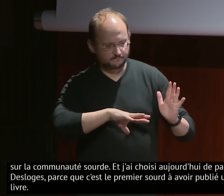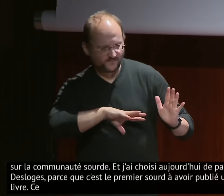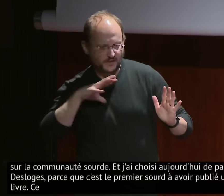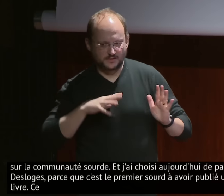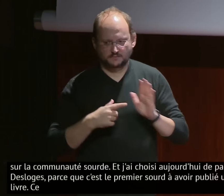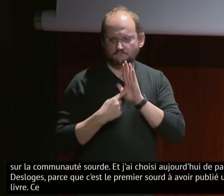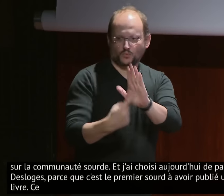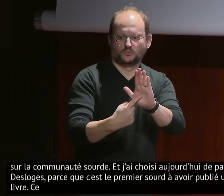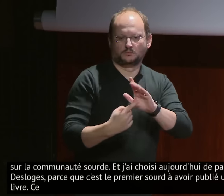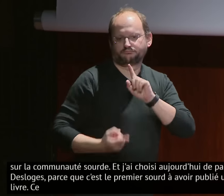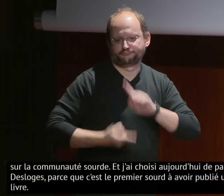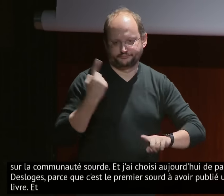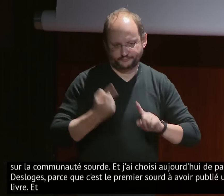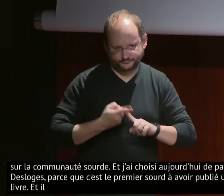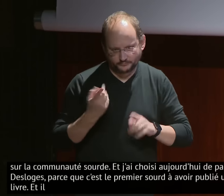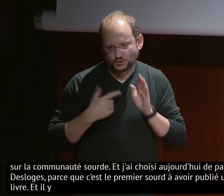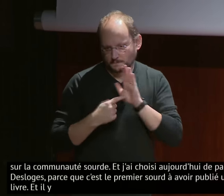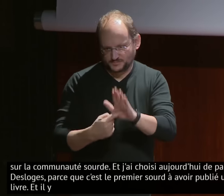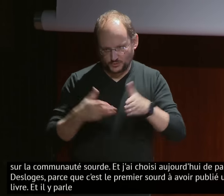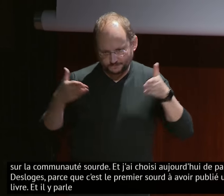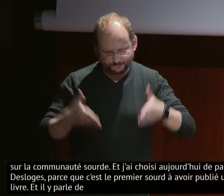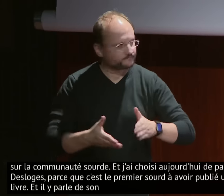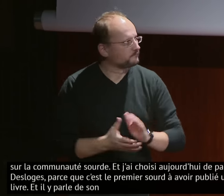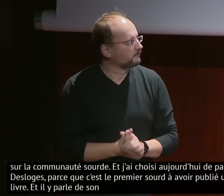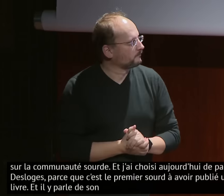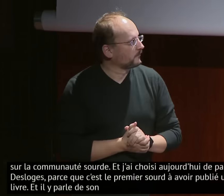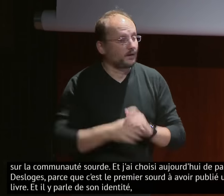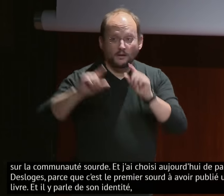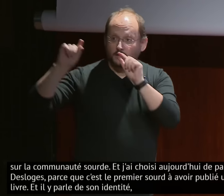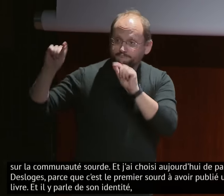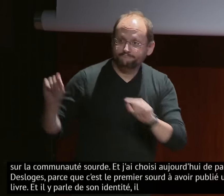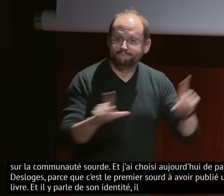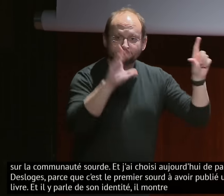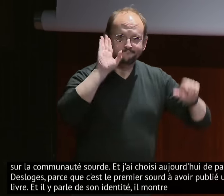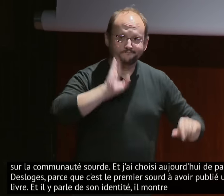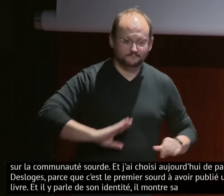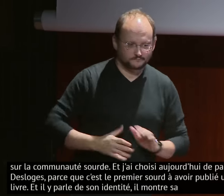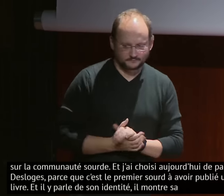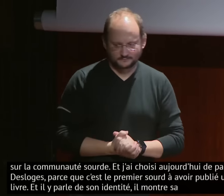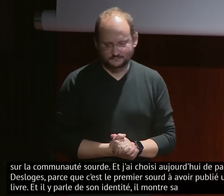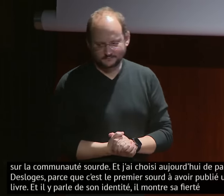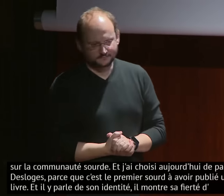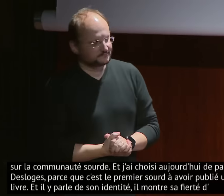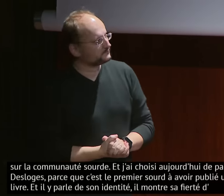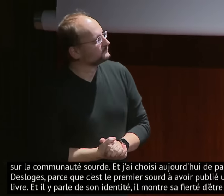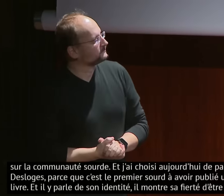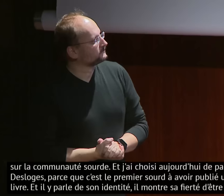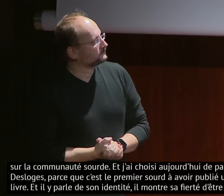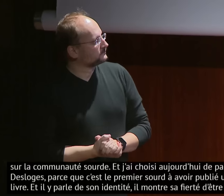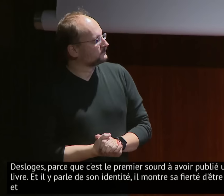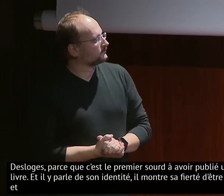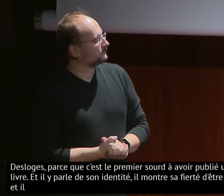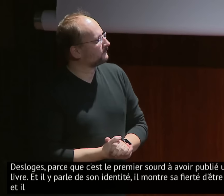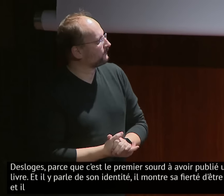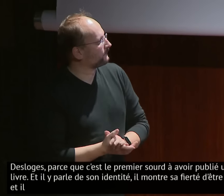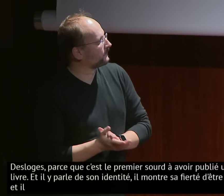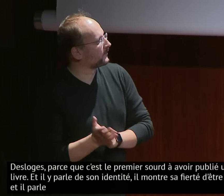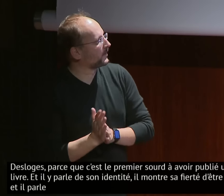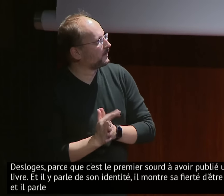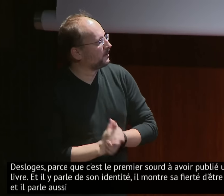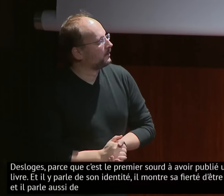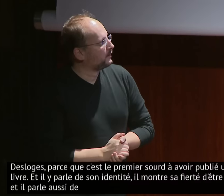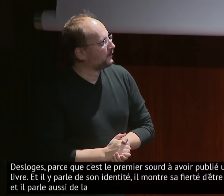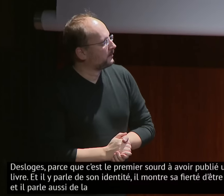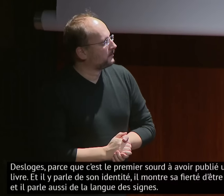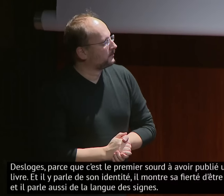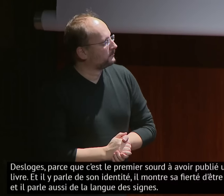donc, il y parle de son identité, il y montre sa fierté d'être sourd, et il parle aussi de la langue des signes. Diapo suivante. Est-ce